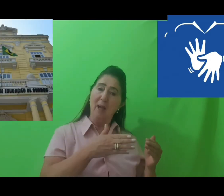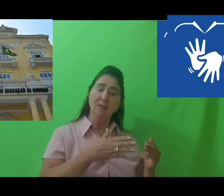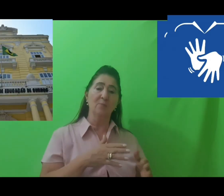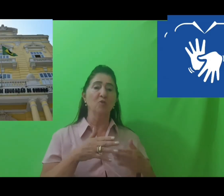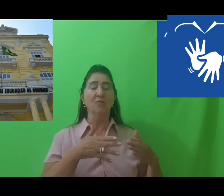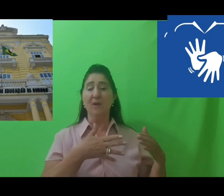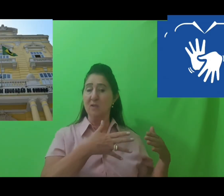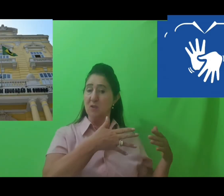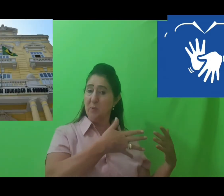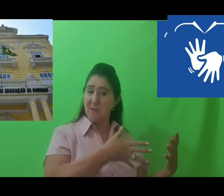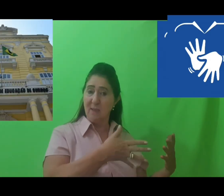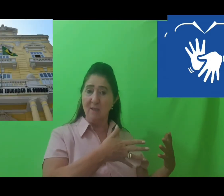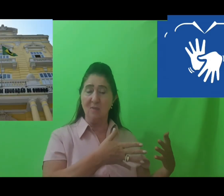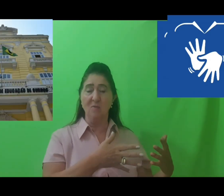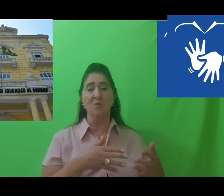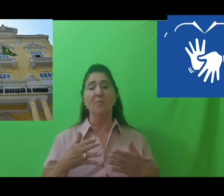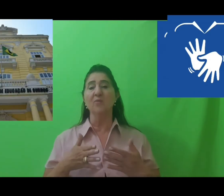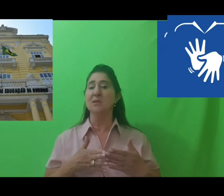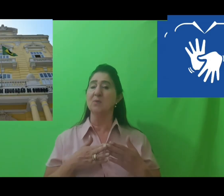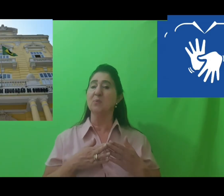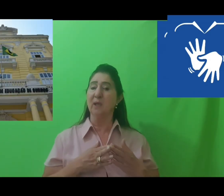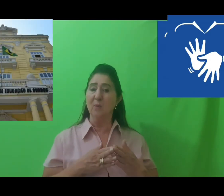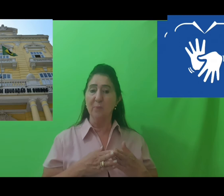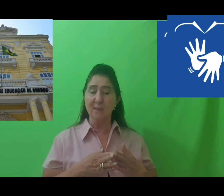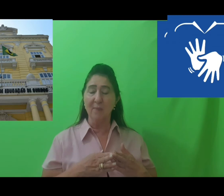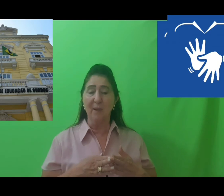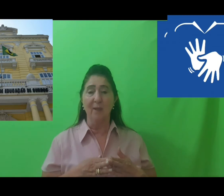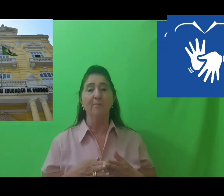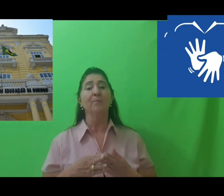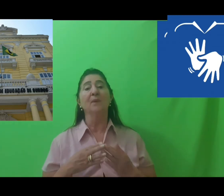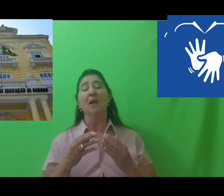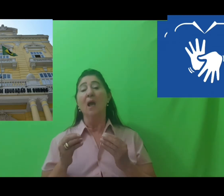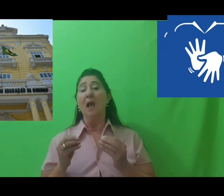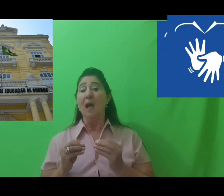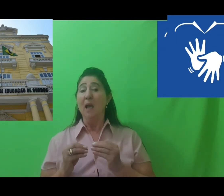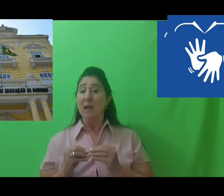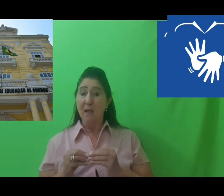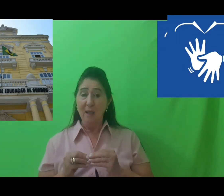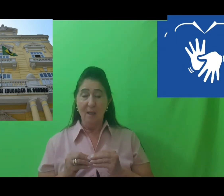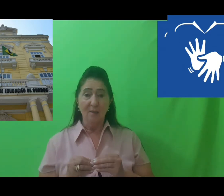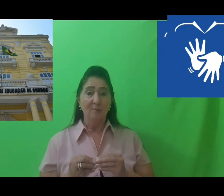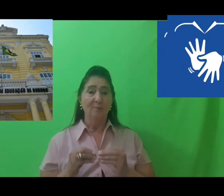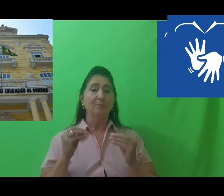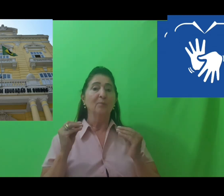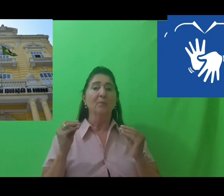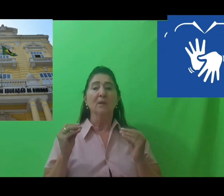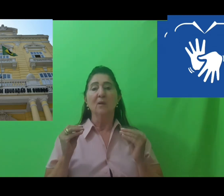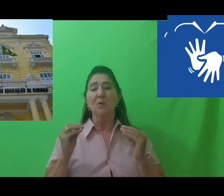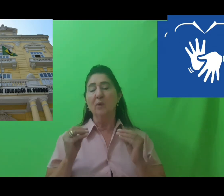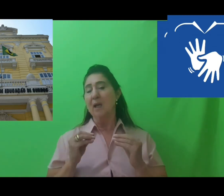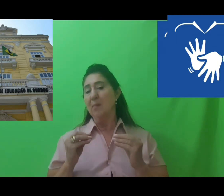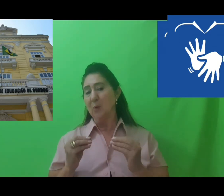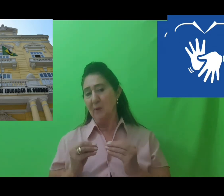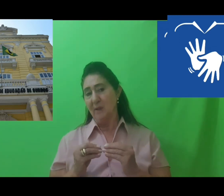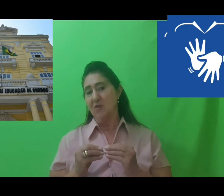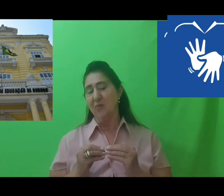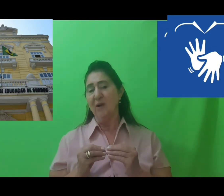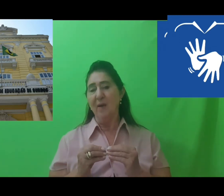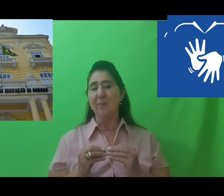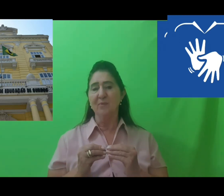por diversos processos, como vocês puderam perceber. E o que é importante falar para